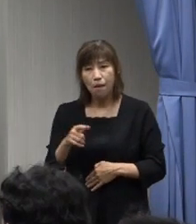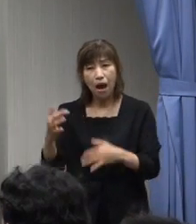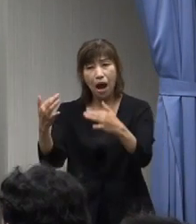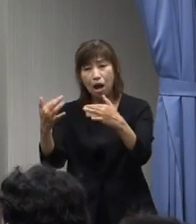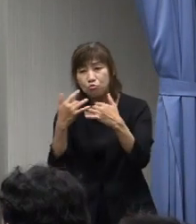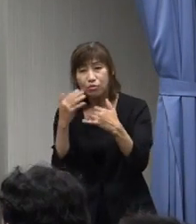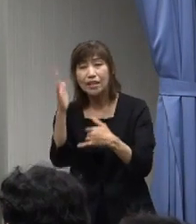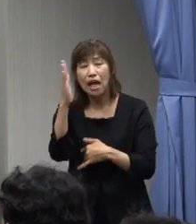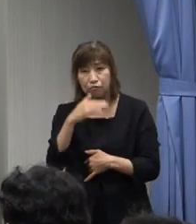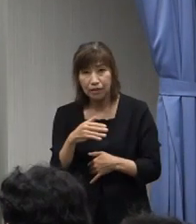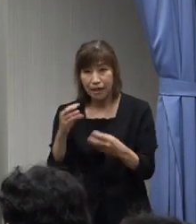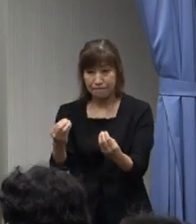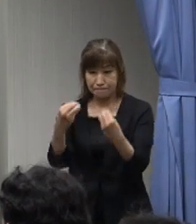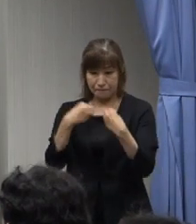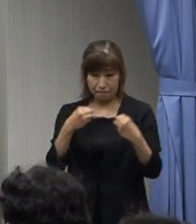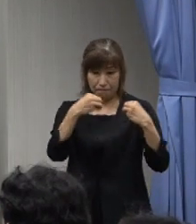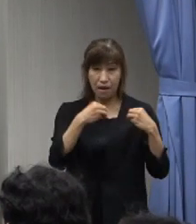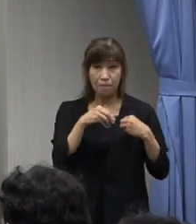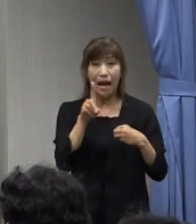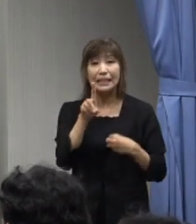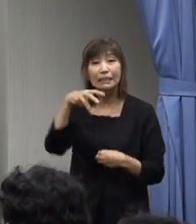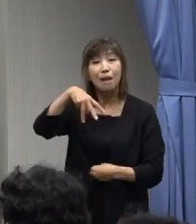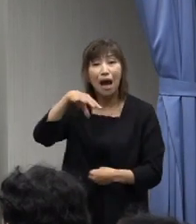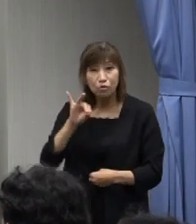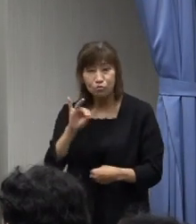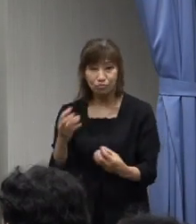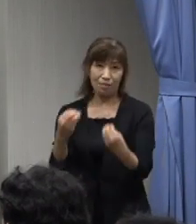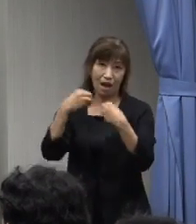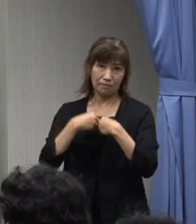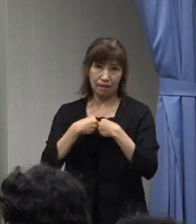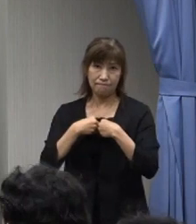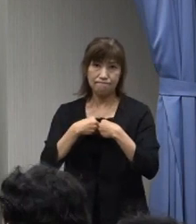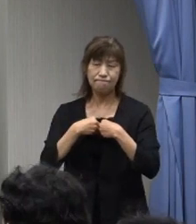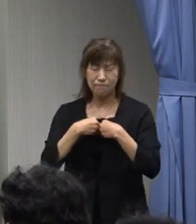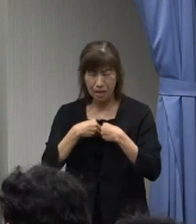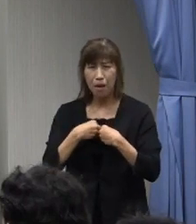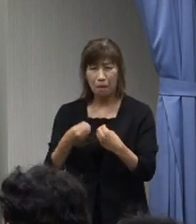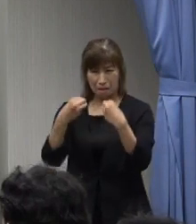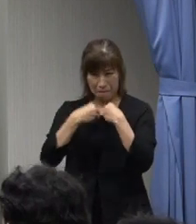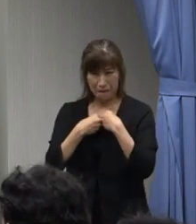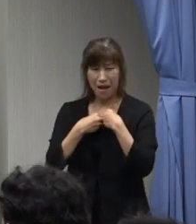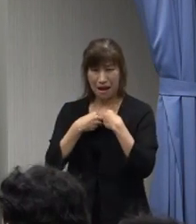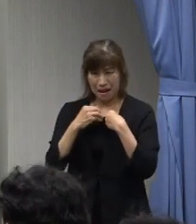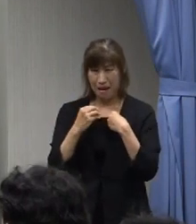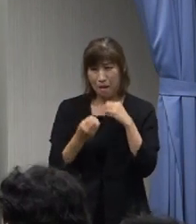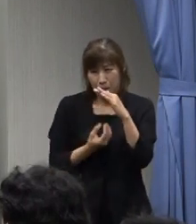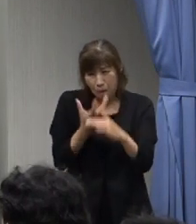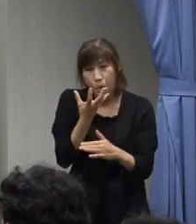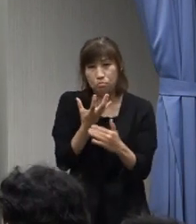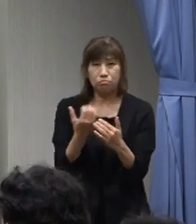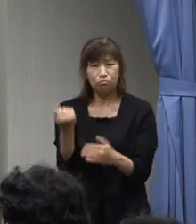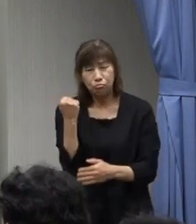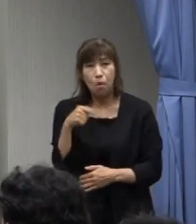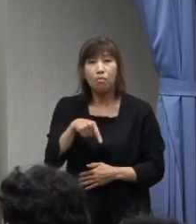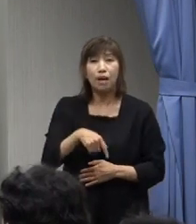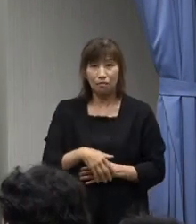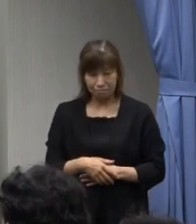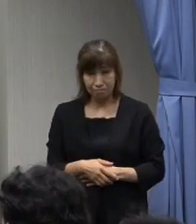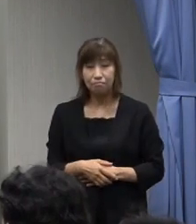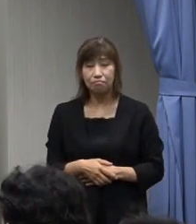染です。ただやはりこの感染力が強いということです。でとりわけ風疹についてはです